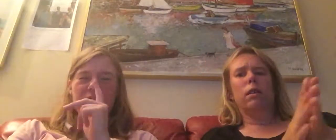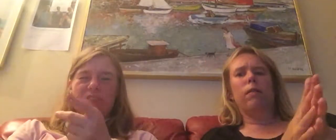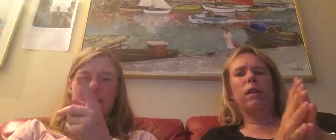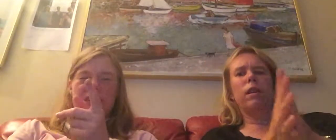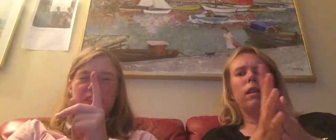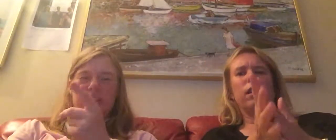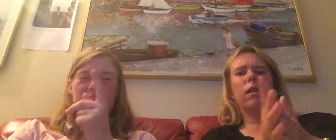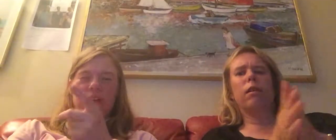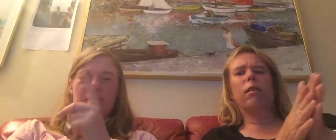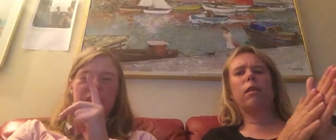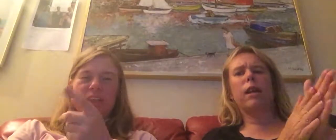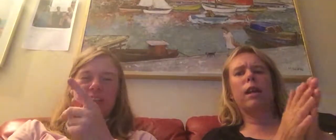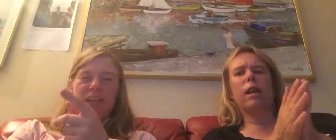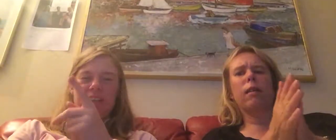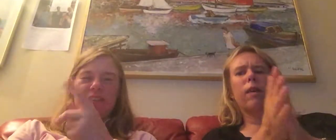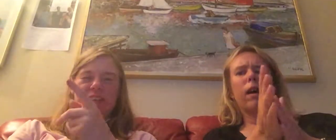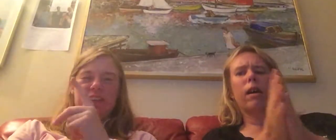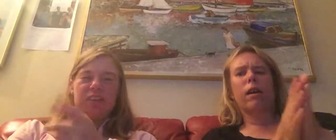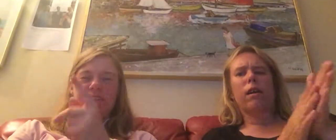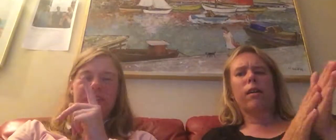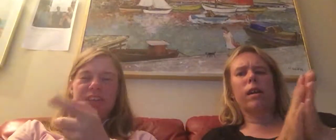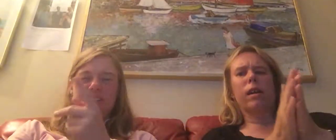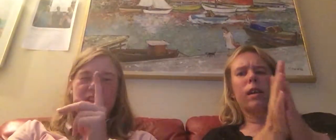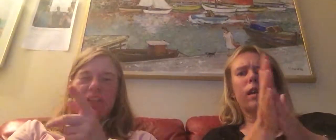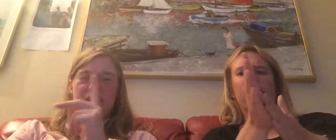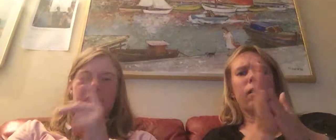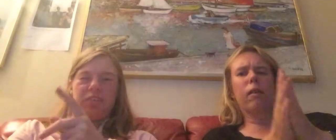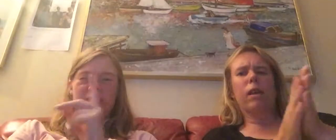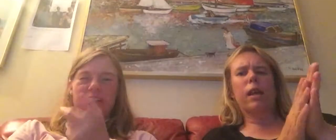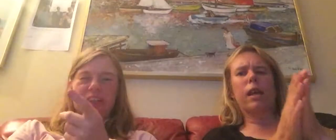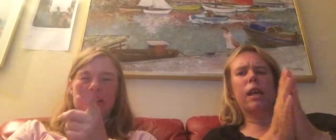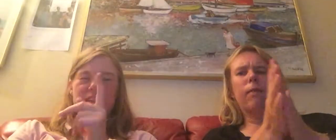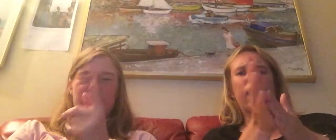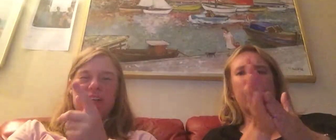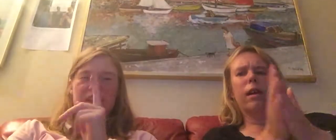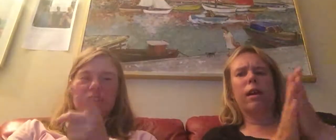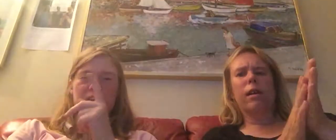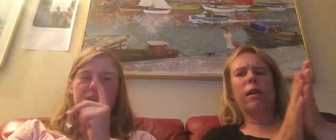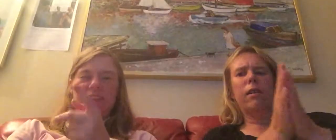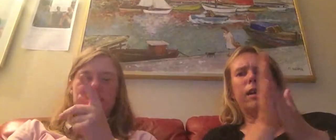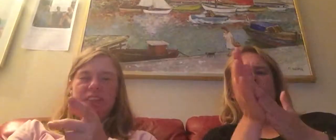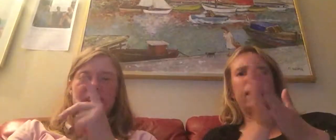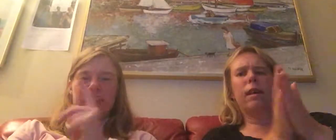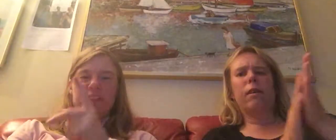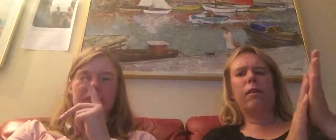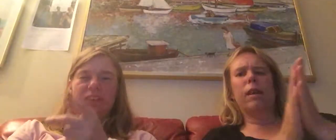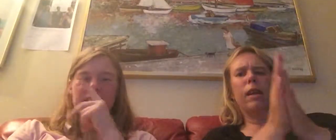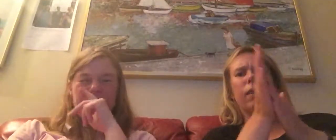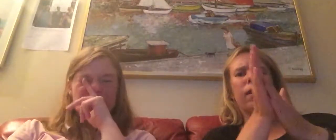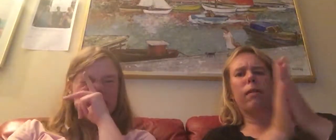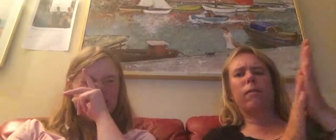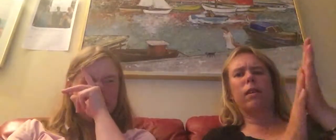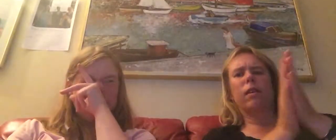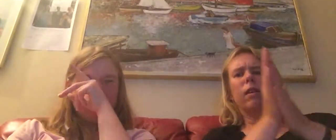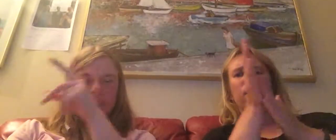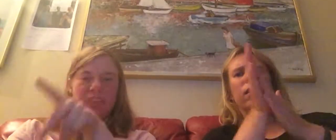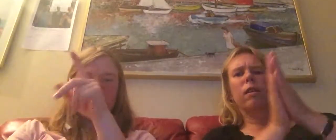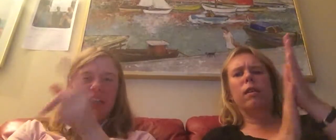Vi ska leva, vi ska leva, vi ska leva i det